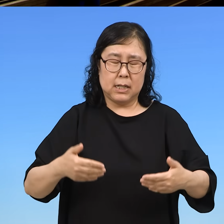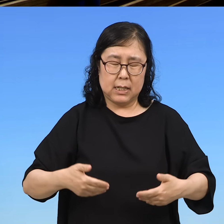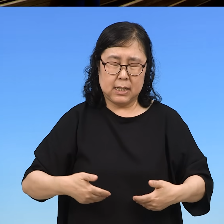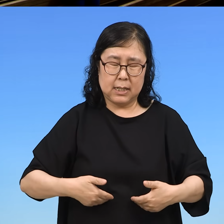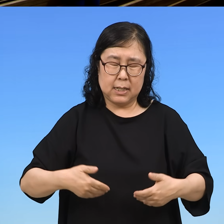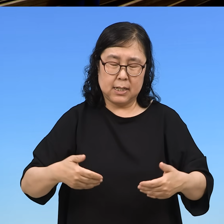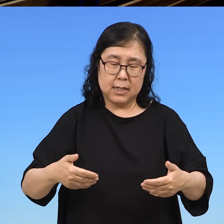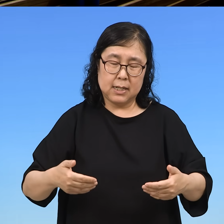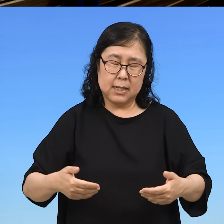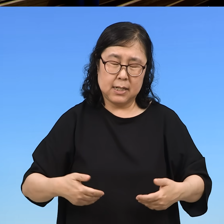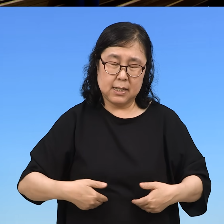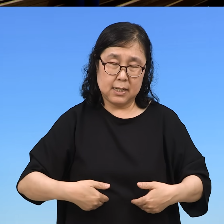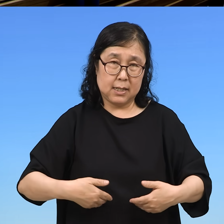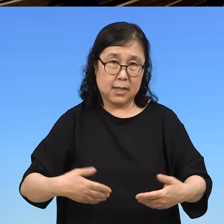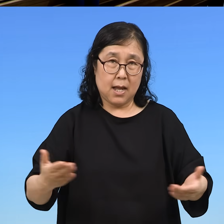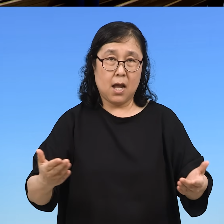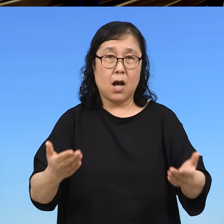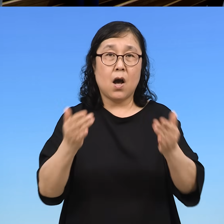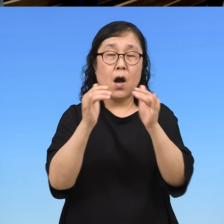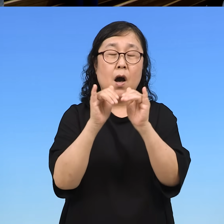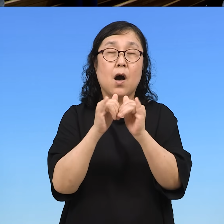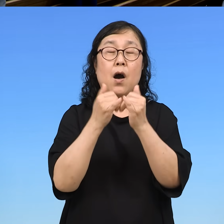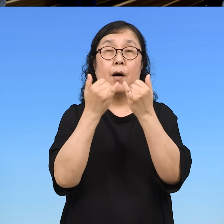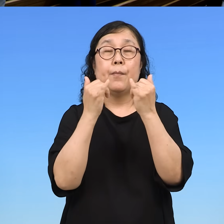이 쓸데없는 자,